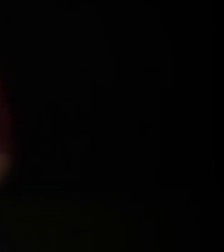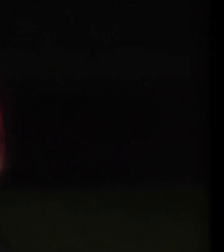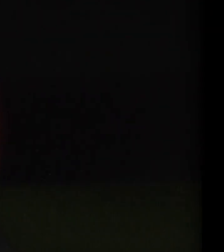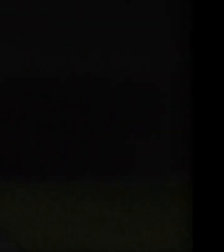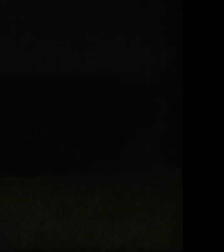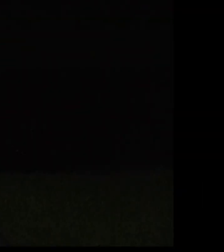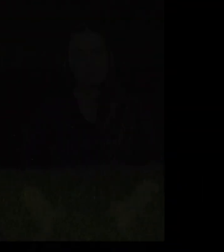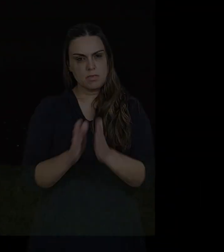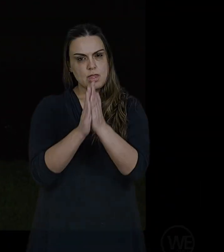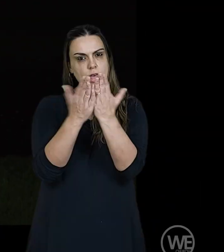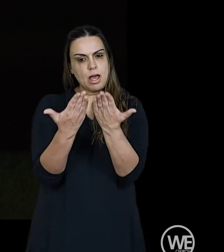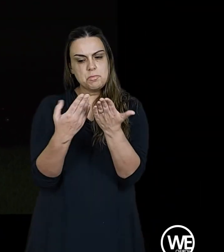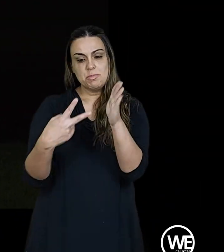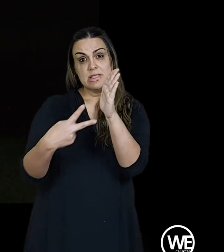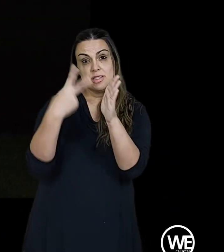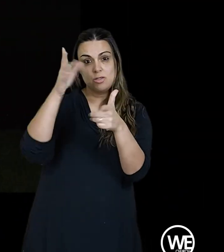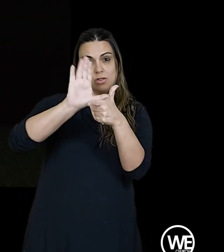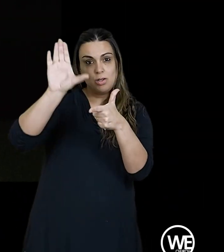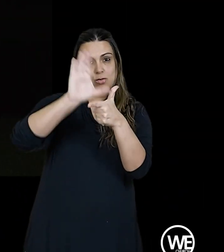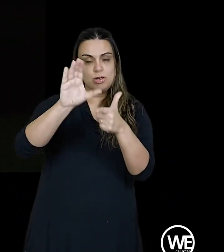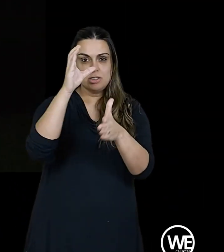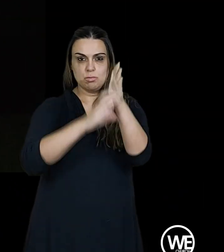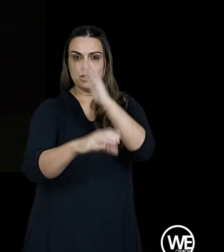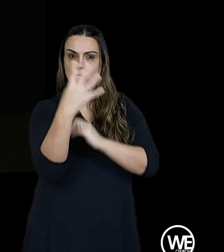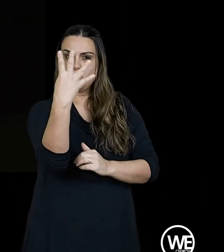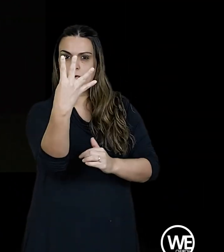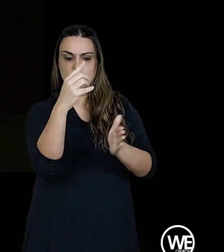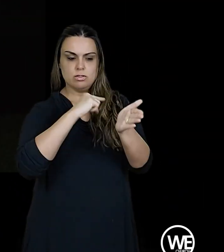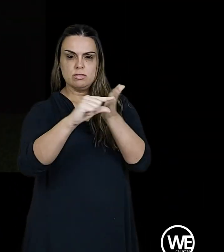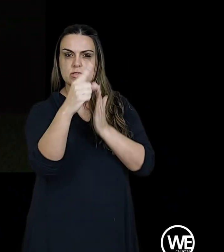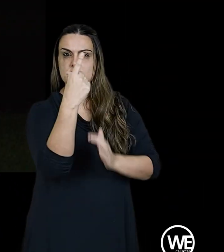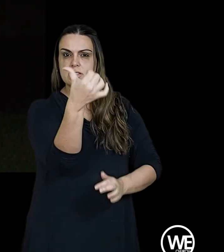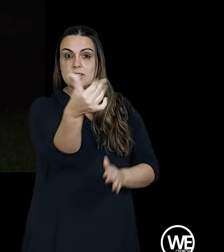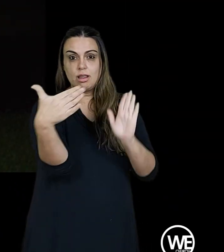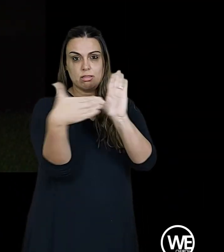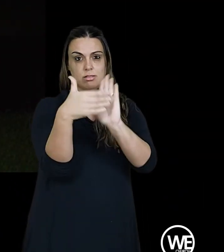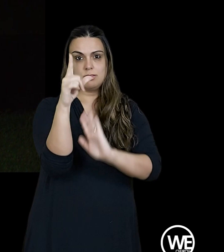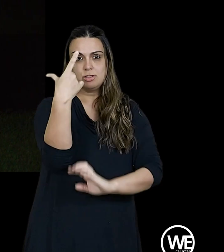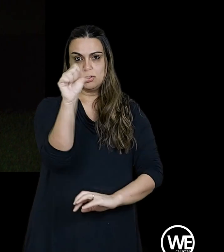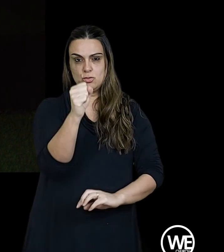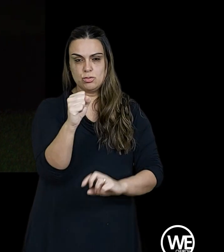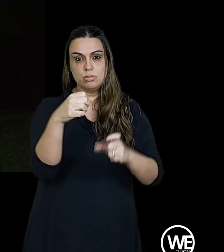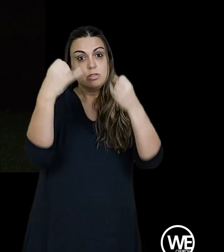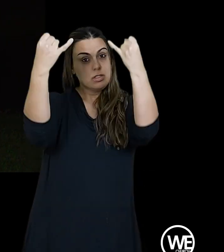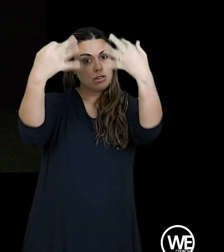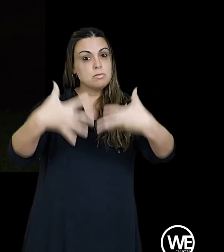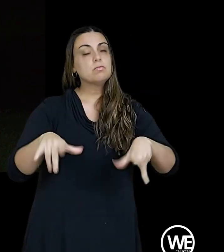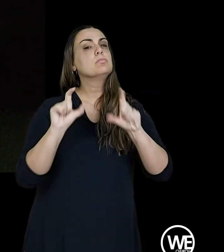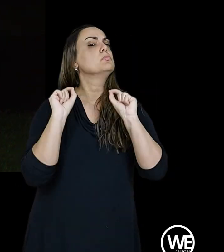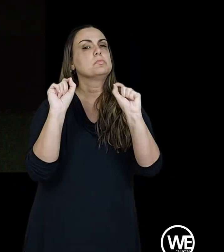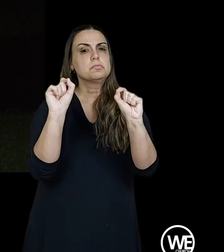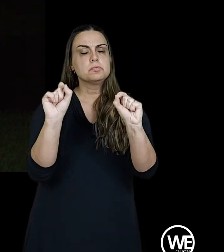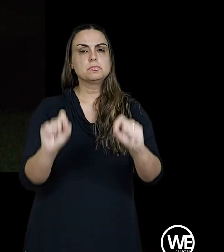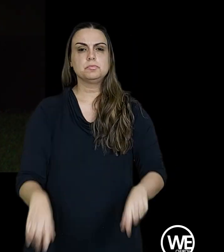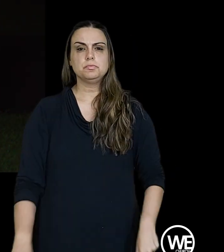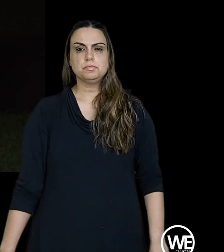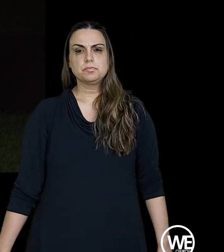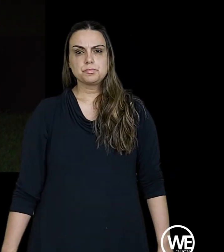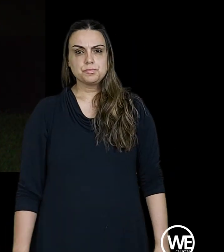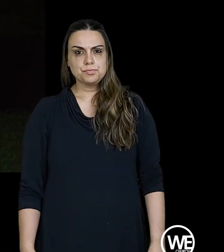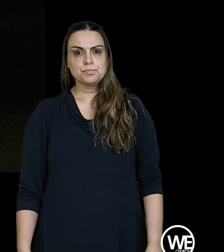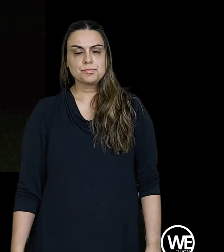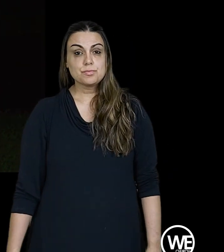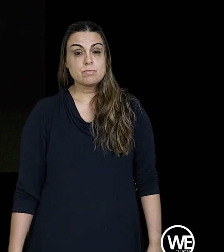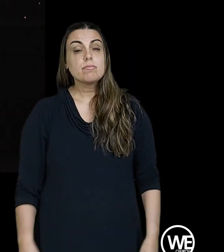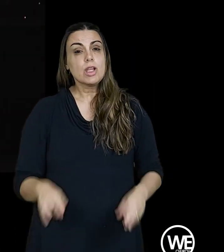libras. 2 Coríntios 4, de 16 a 18. O texto vai dizer o seguinte: